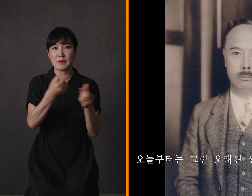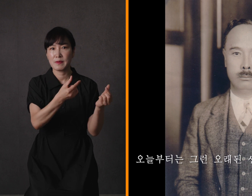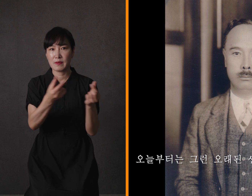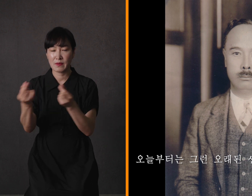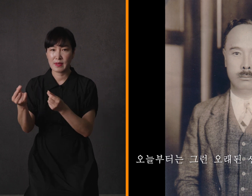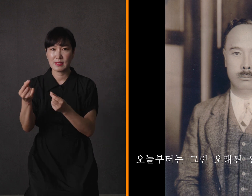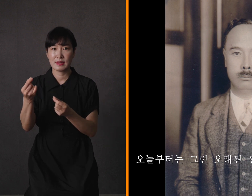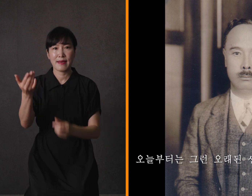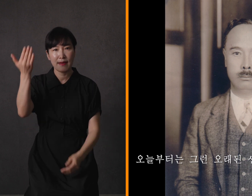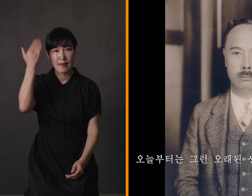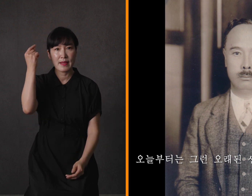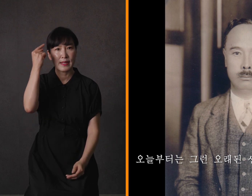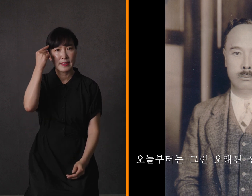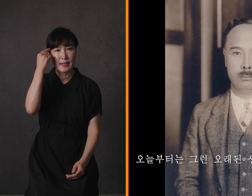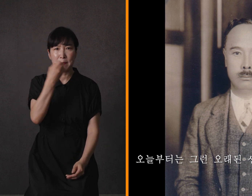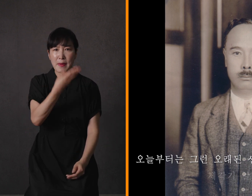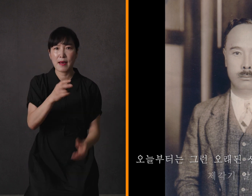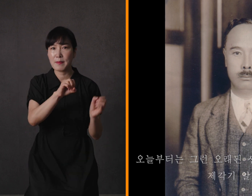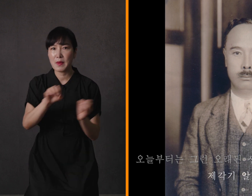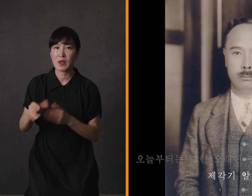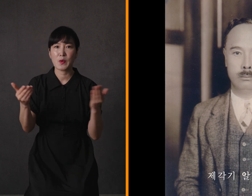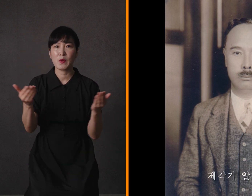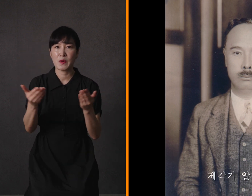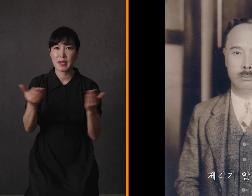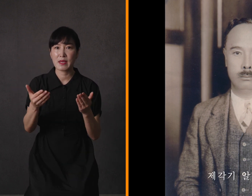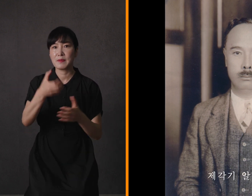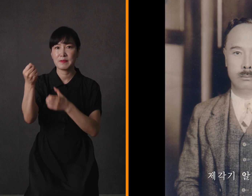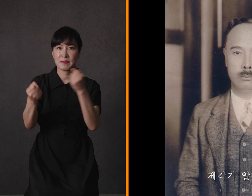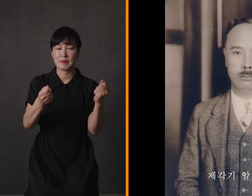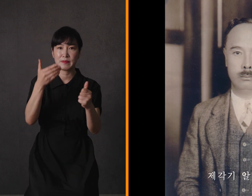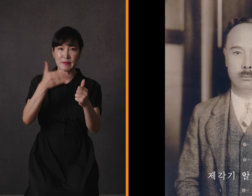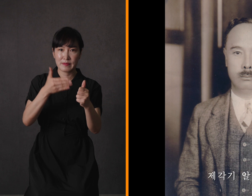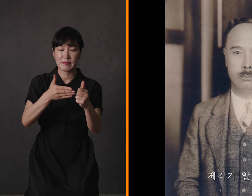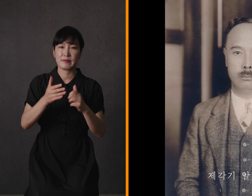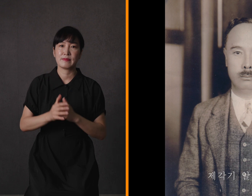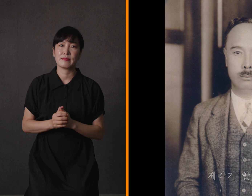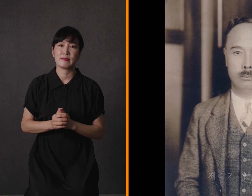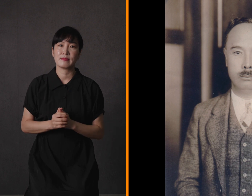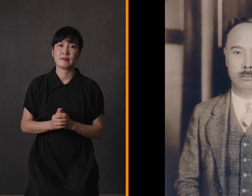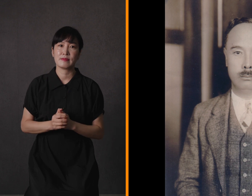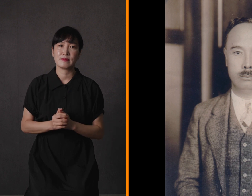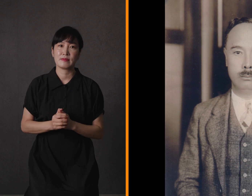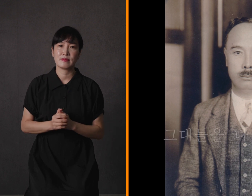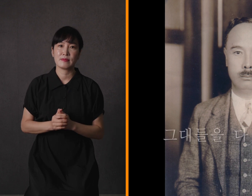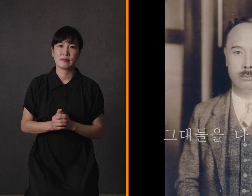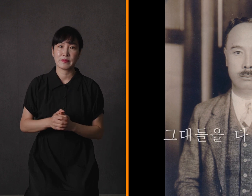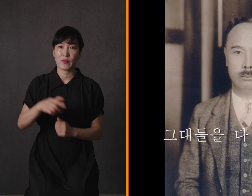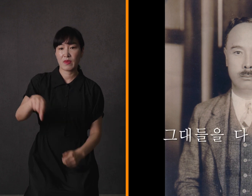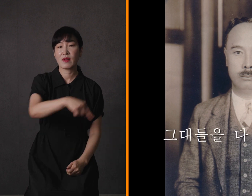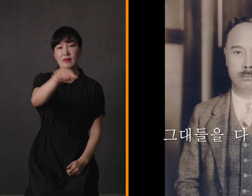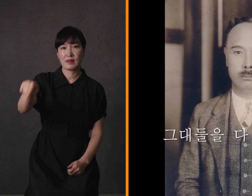그런 오래된 생각을 탈피하고 제각기 알맞은 직업을 찾아라. 그대들을 다